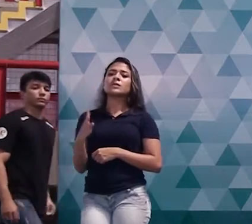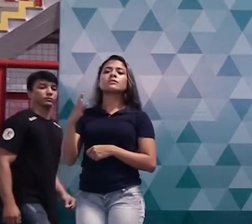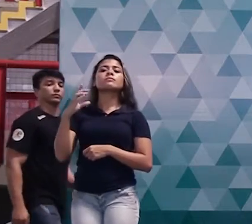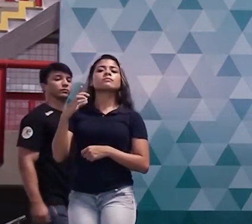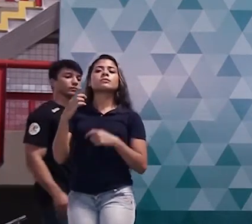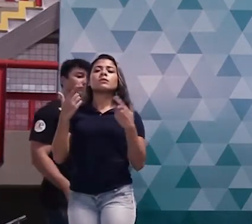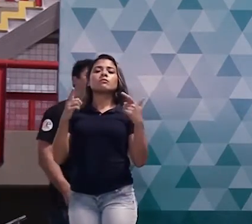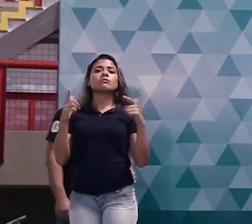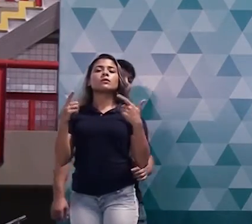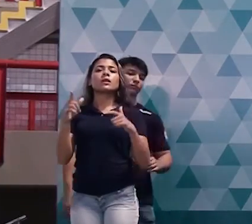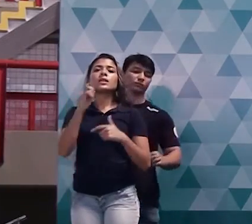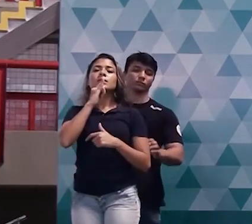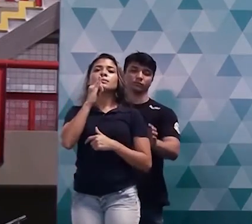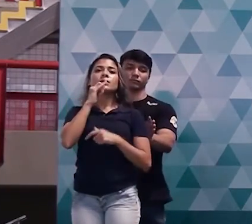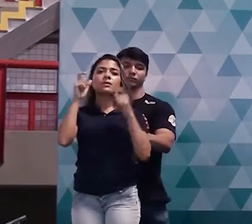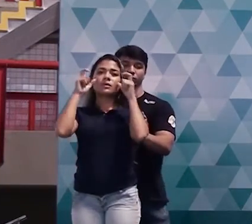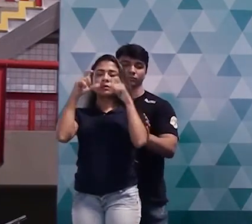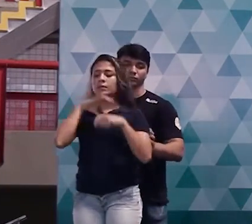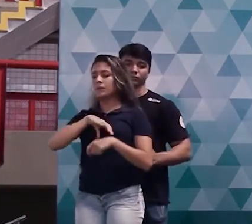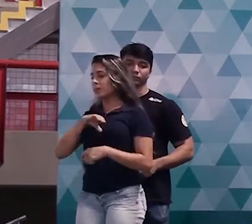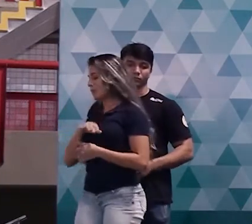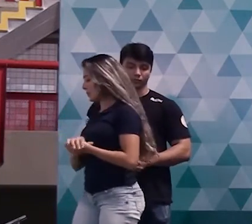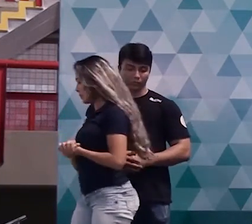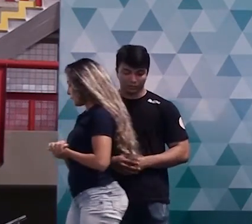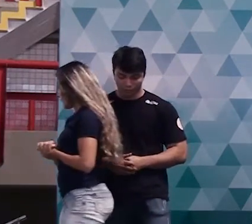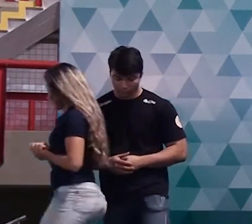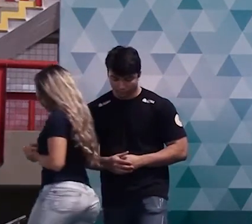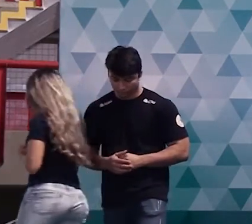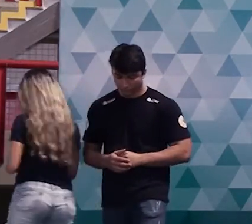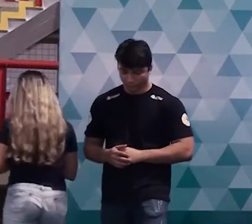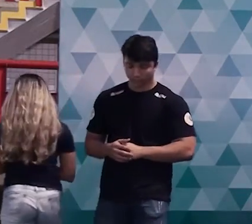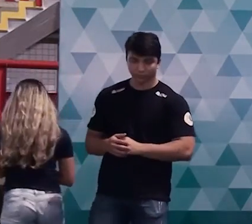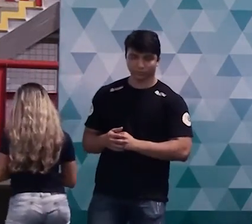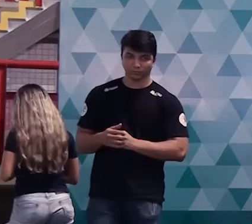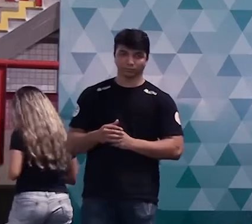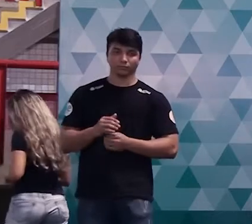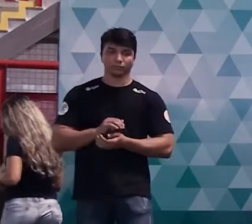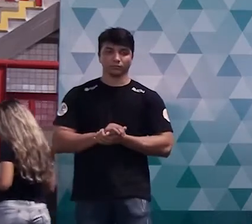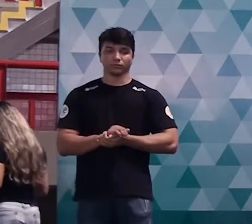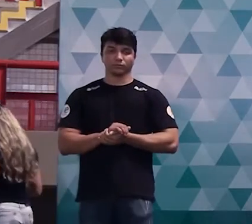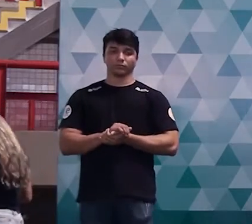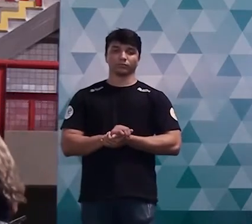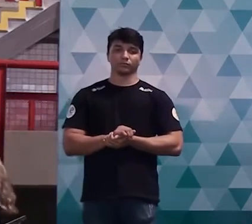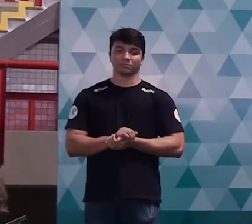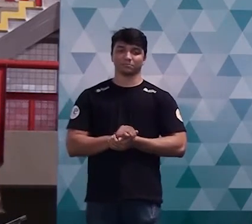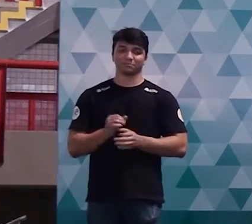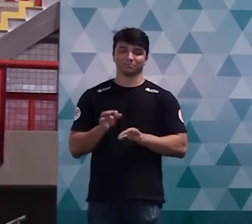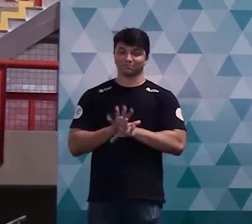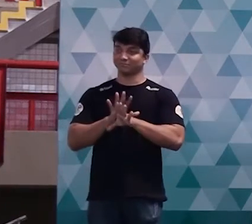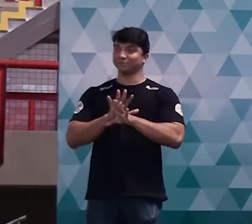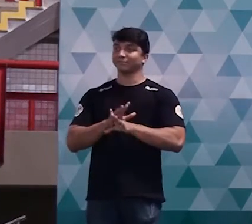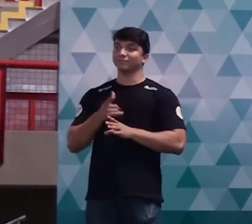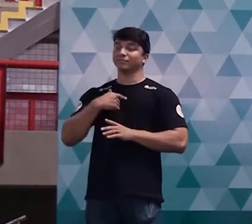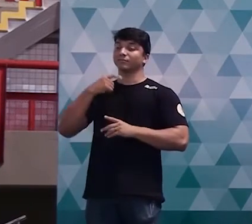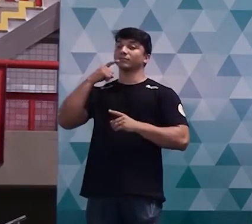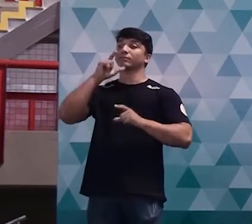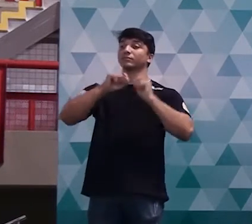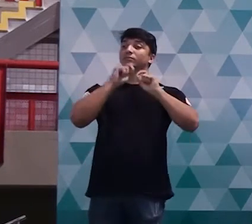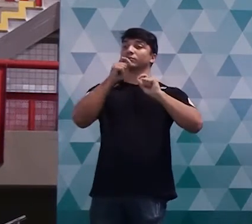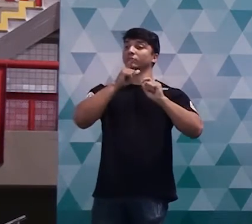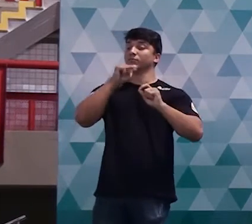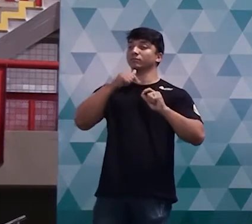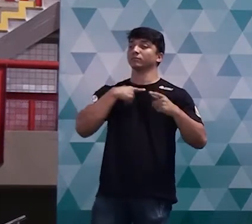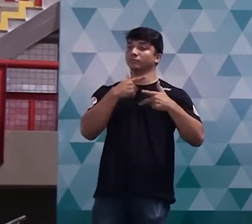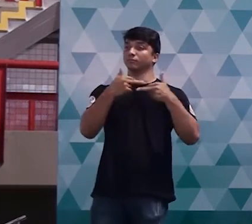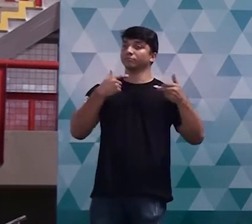ameaçar os interesses portugueses. E seria um negócio a mais para a elite. Pronto. E seria então um